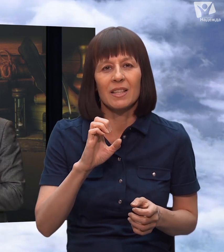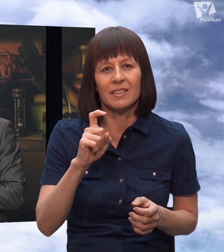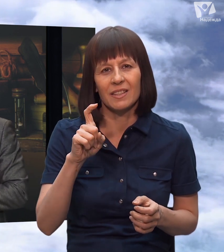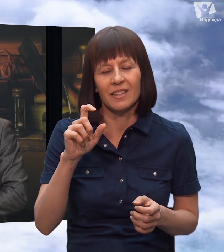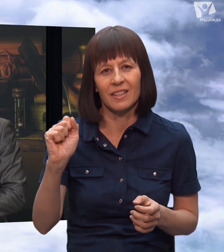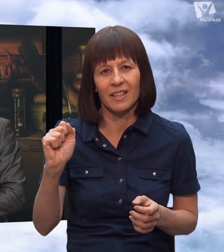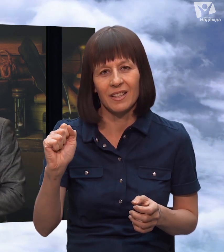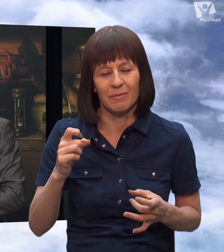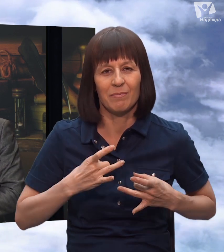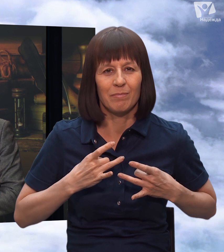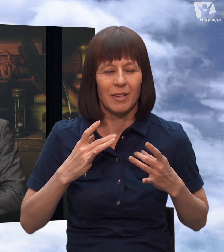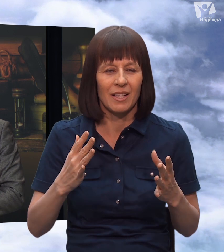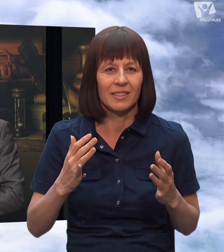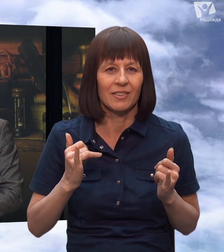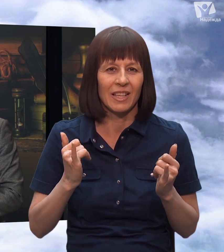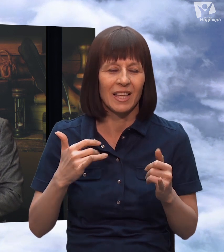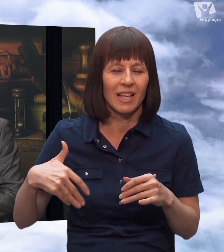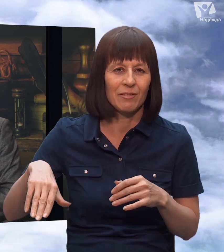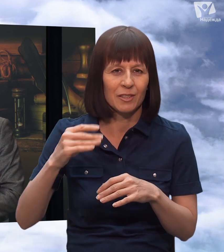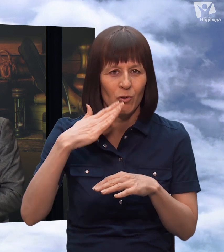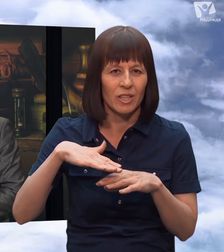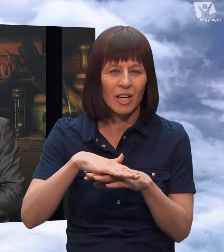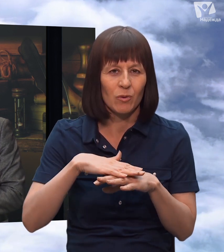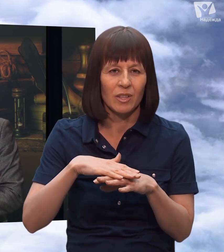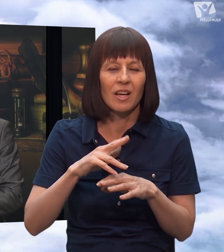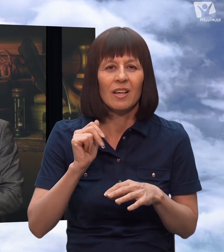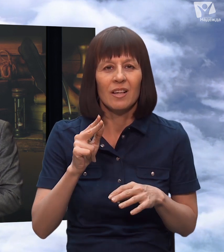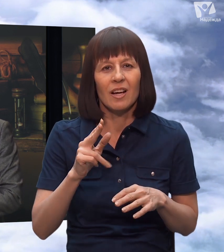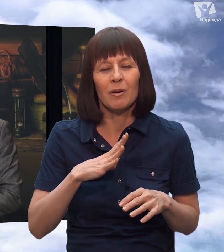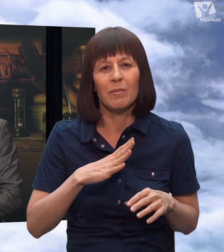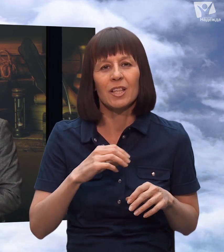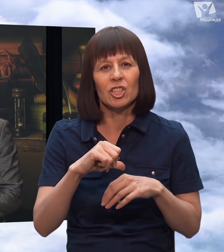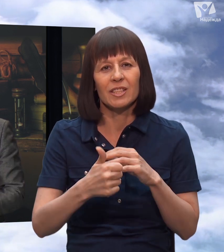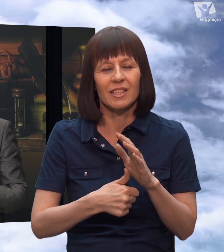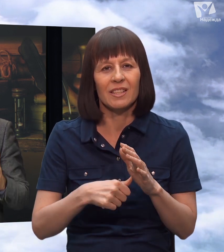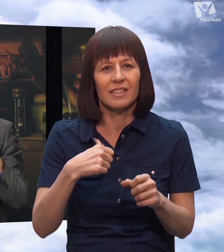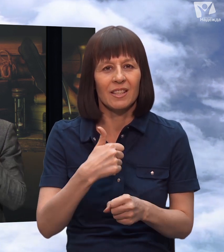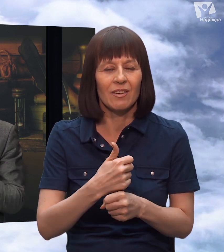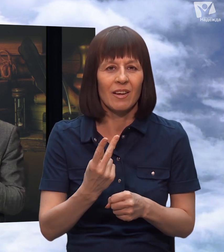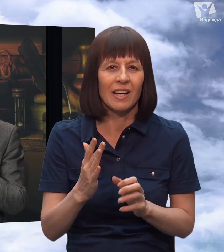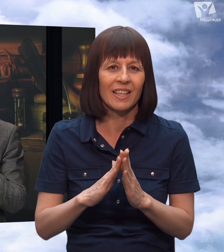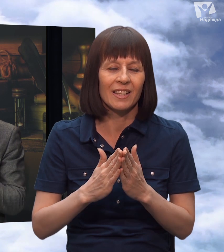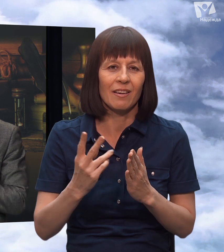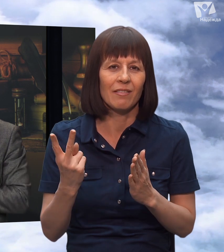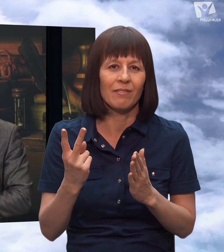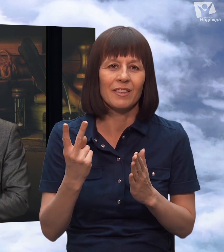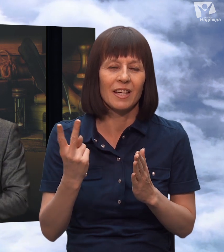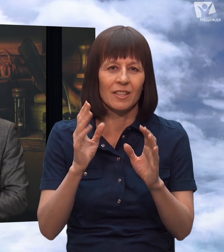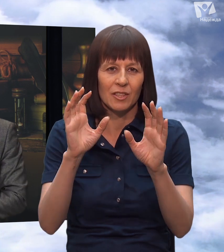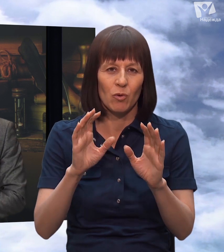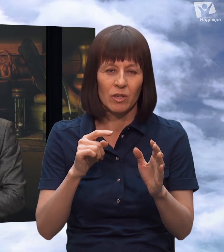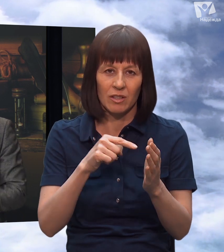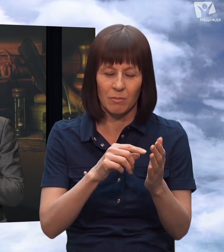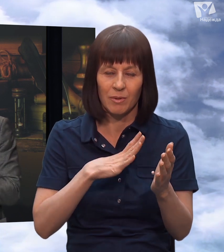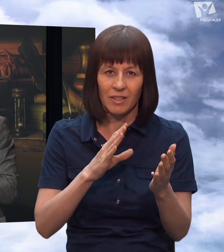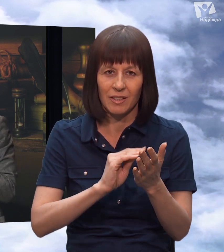так как было предписано в 16 главе книги второзаконие написано что когда вы придёте